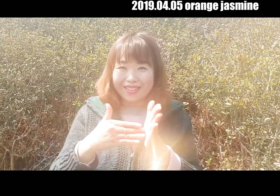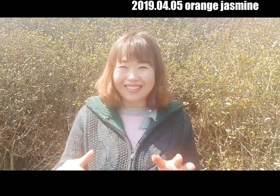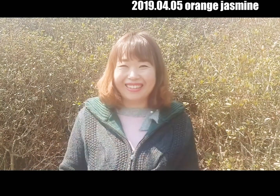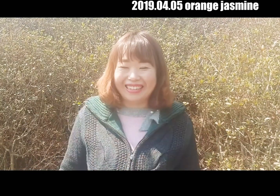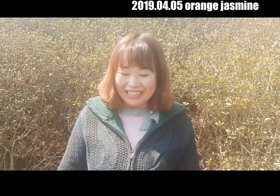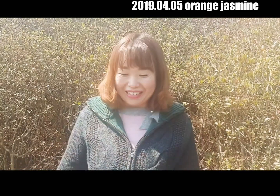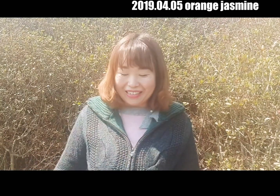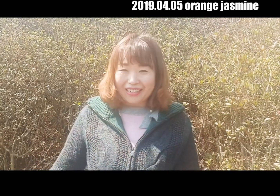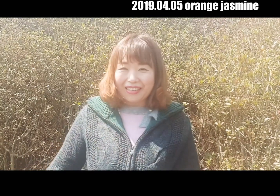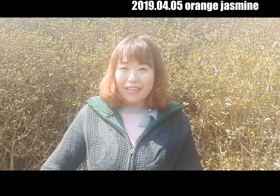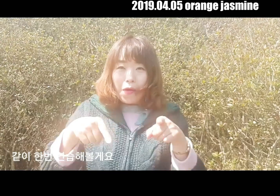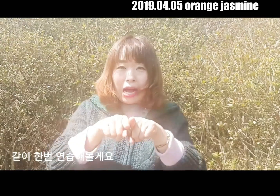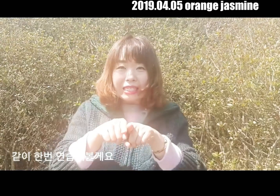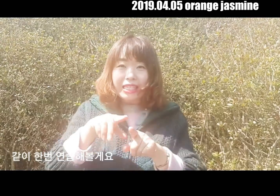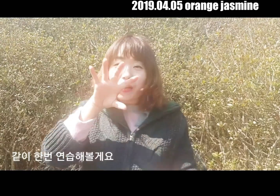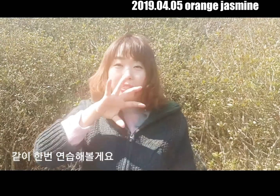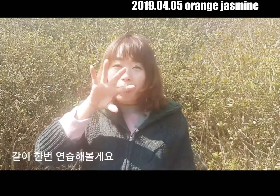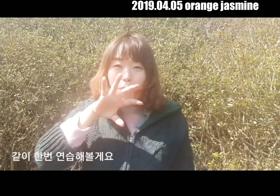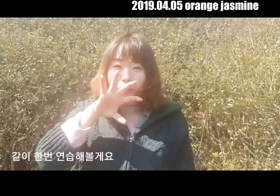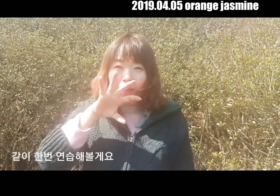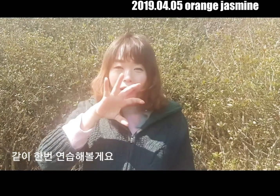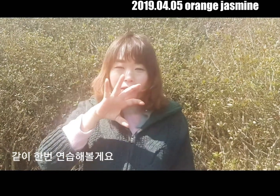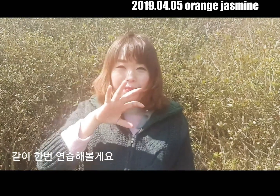끝났네요. 한번 같이 연습해 볼게요.